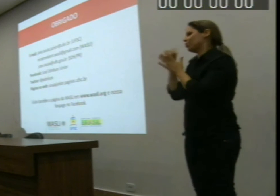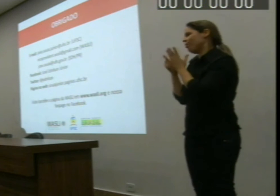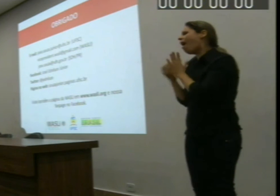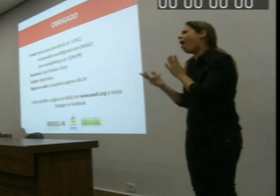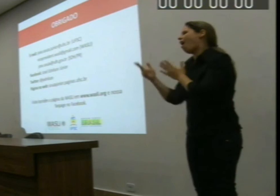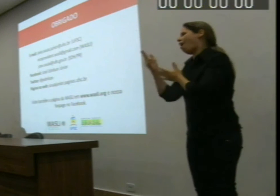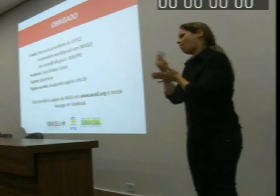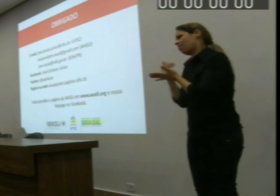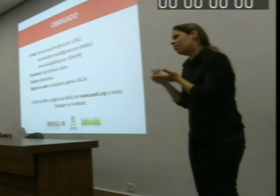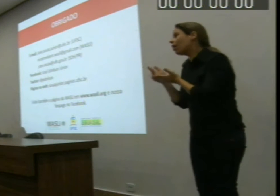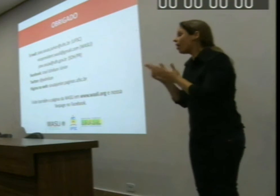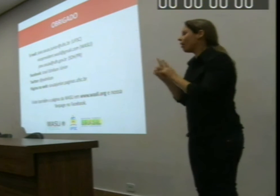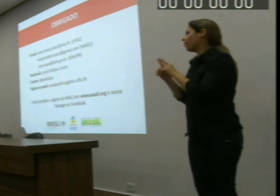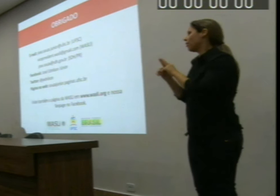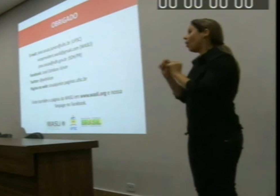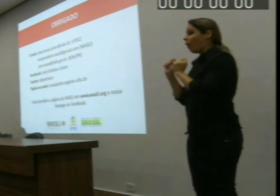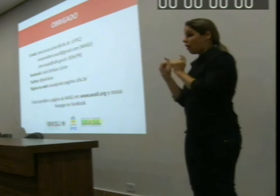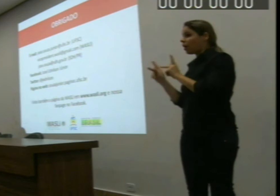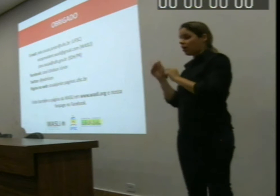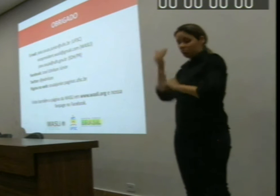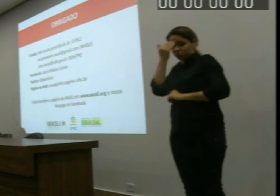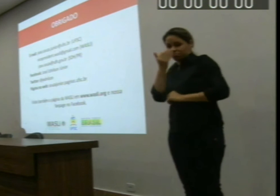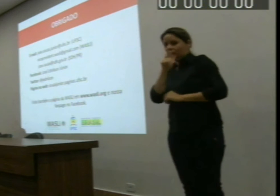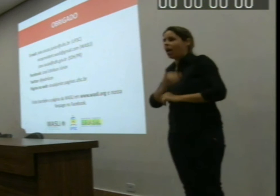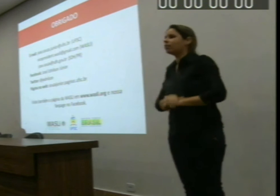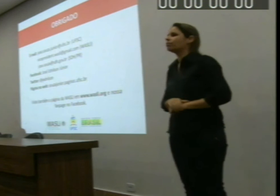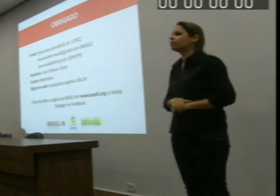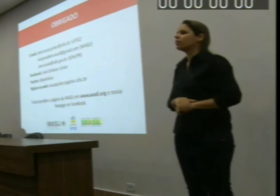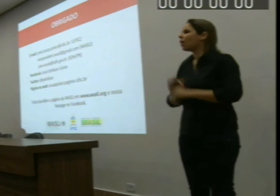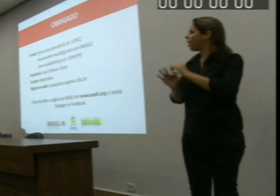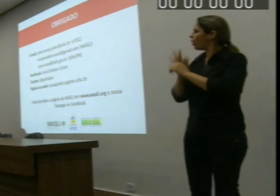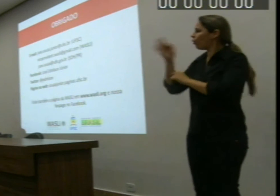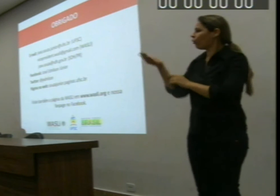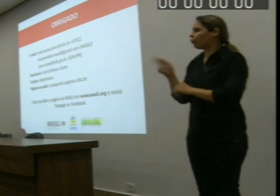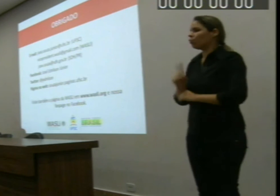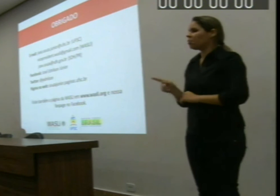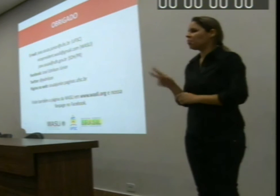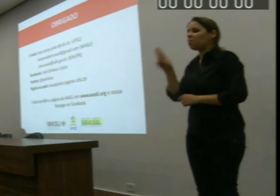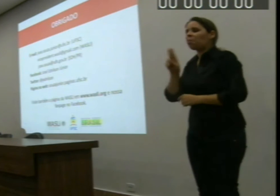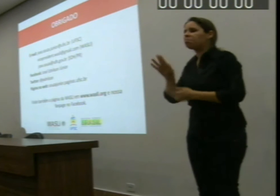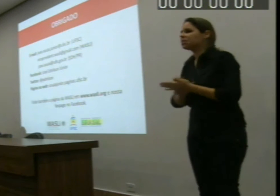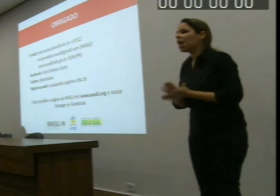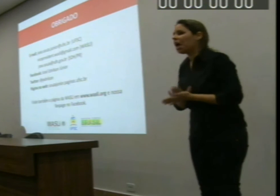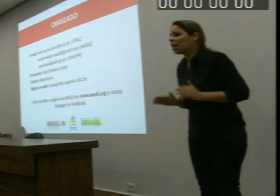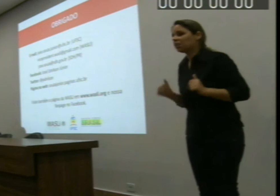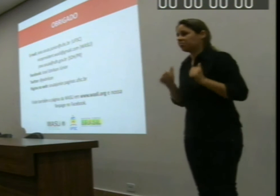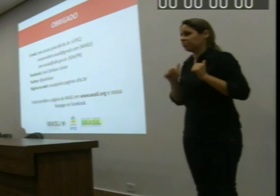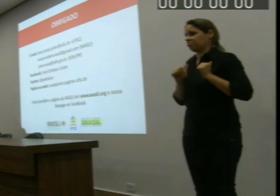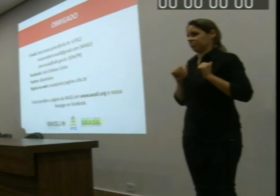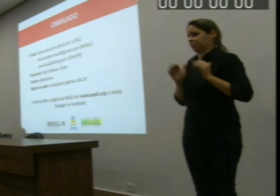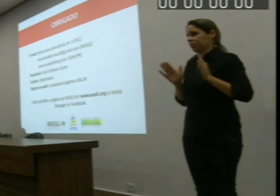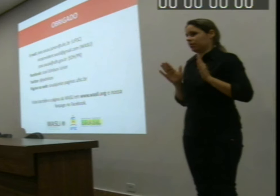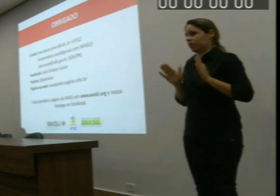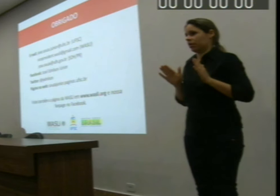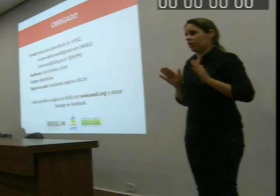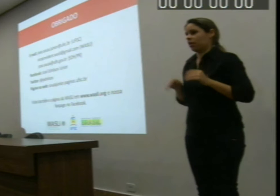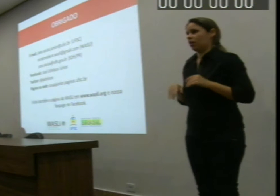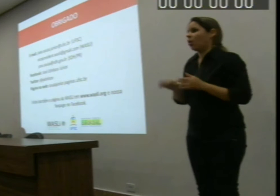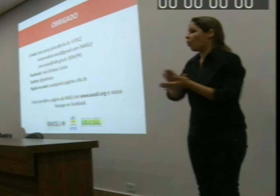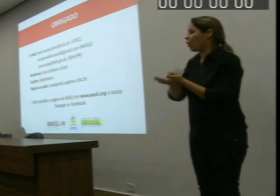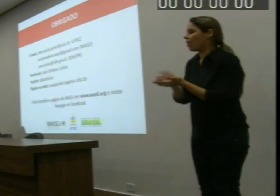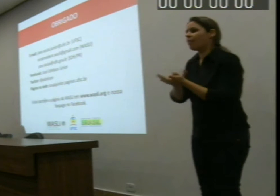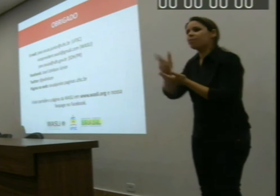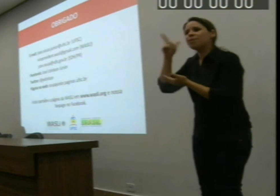coisa ele pode falar beleza Obrigado Na próxima aula ele não usa o interprete não pode sancionar esse professor